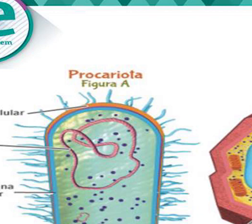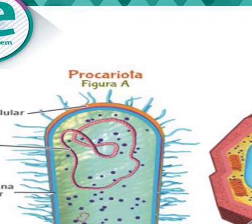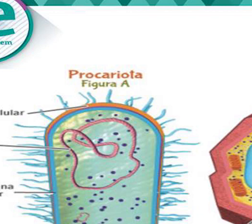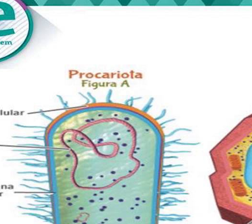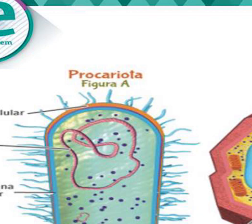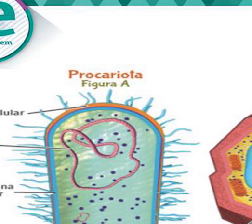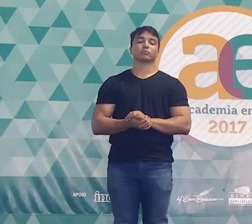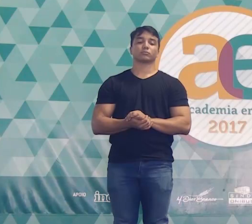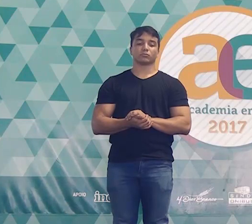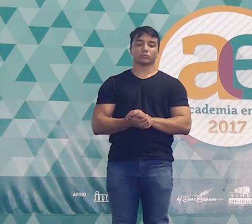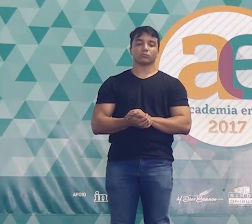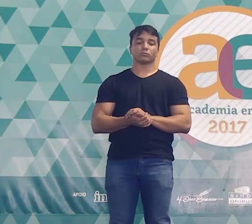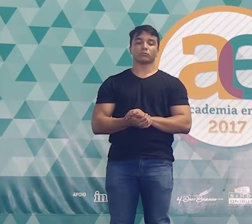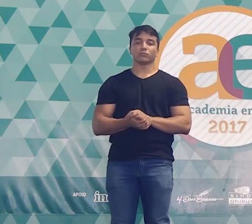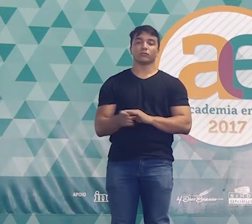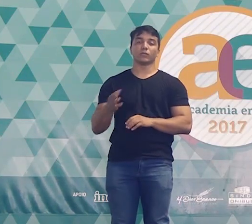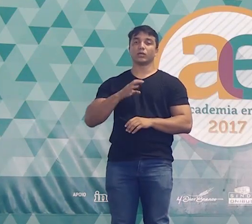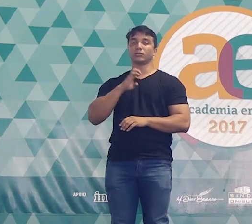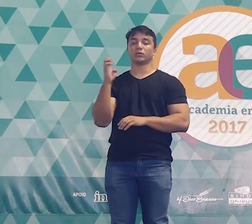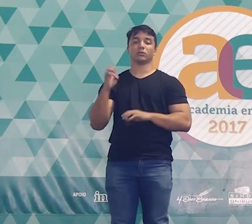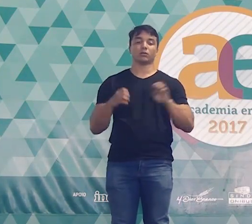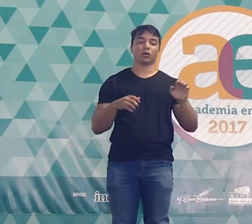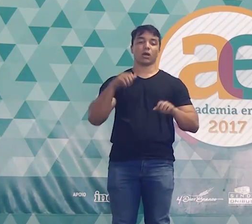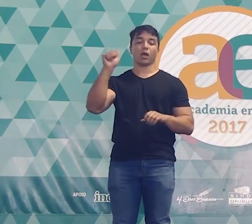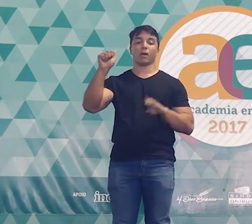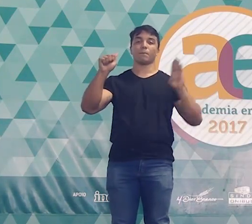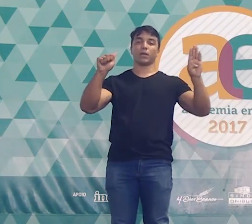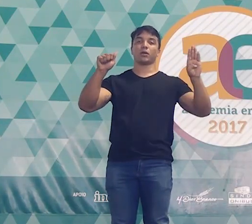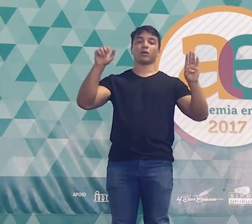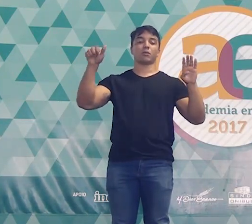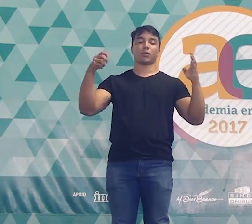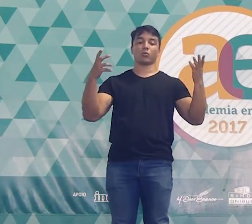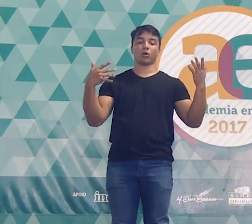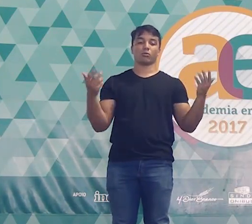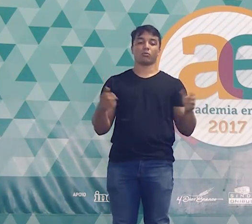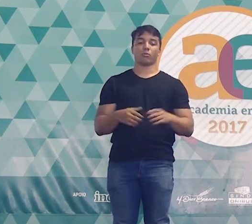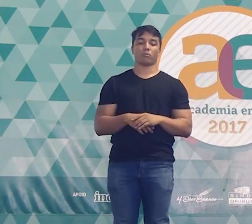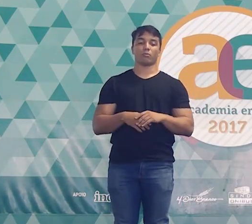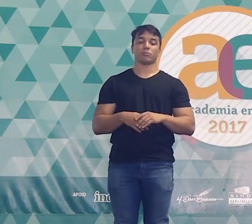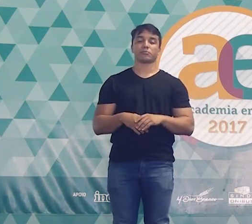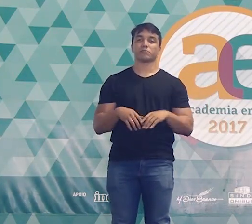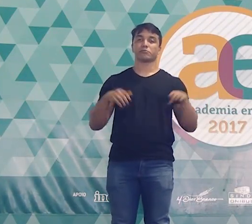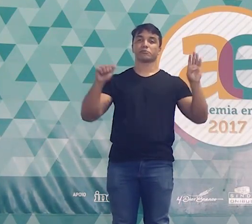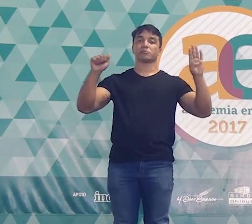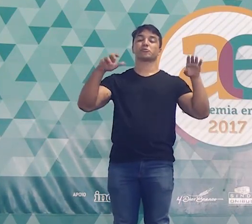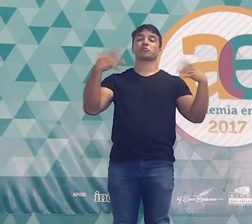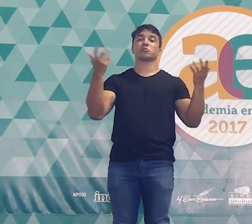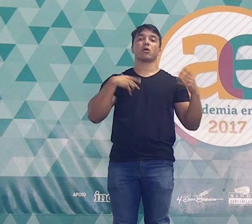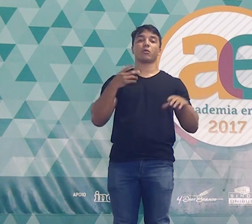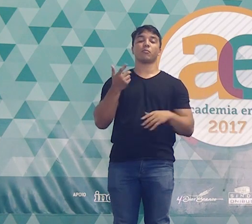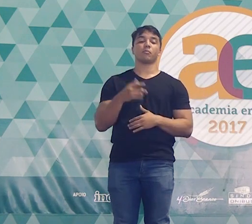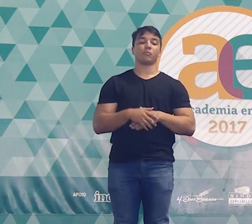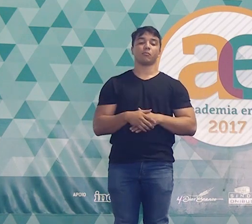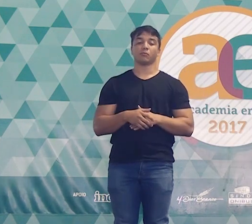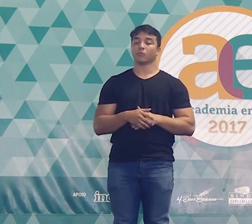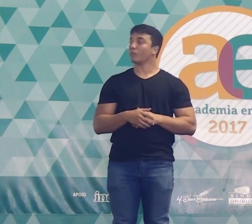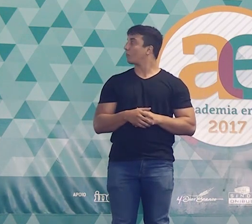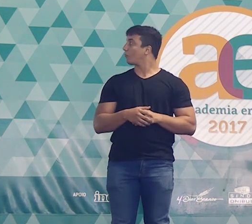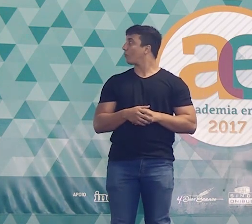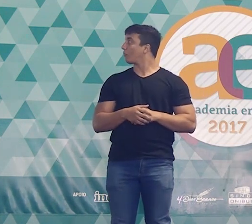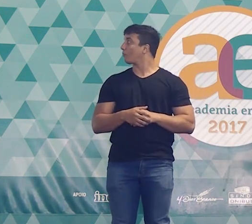Qual é para vocês? É a da esquerda ou a da direita? É a célula procariótica ou eucariótica? Qual tem mais coisas dentro?